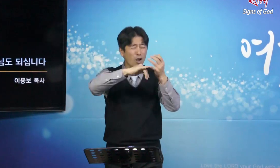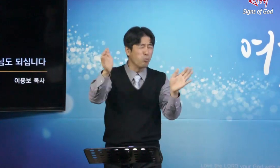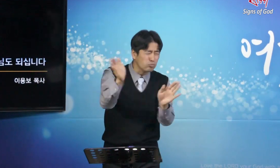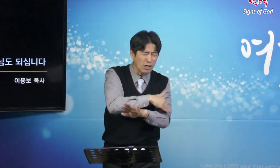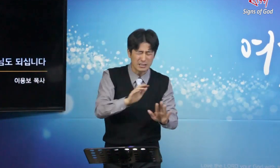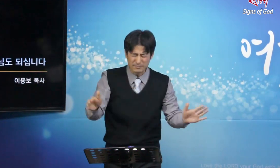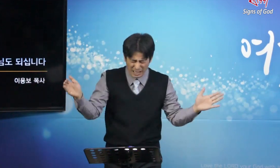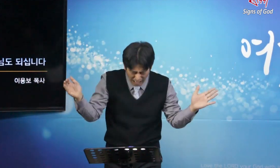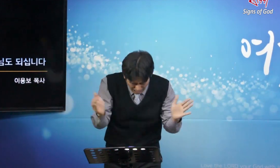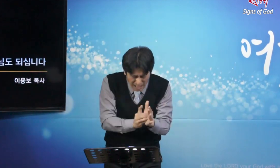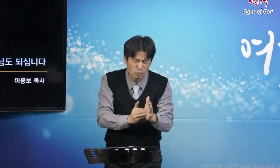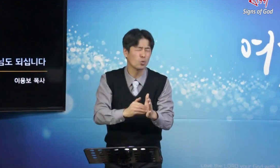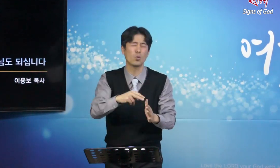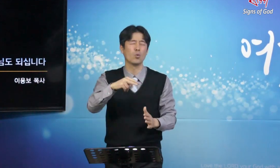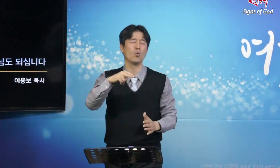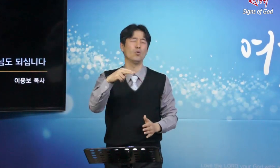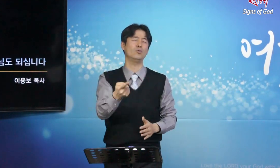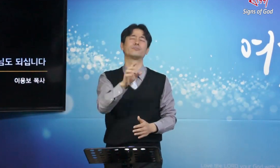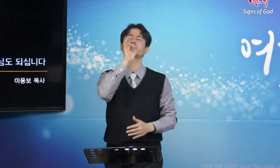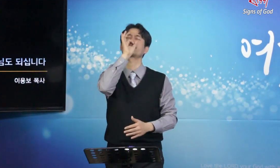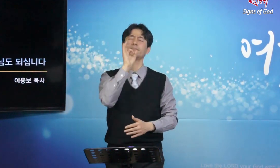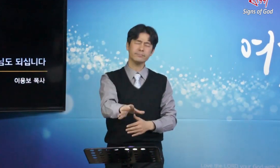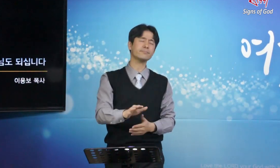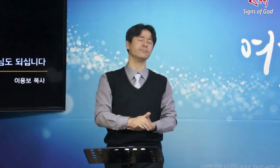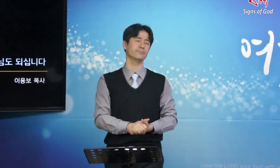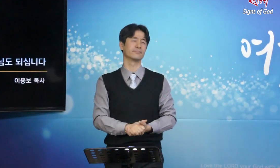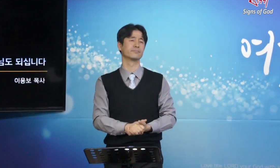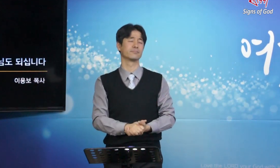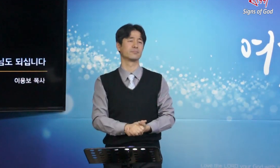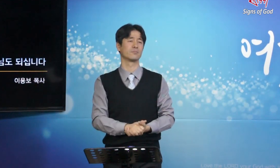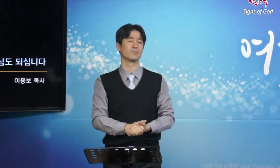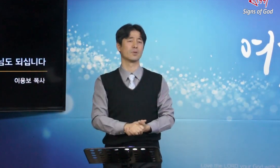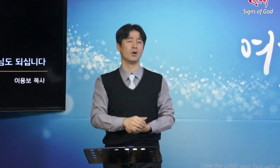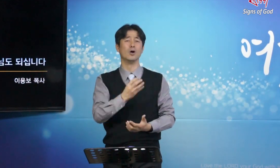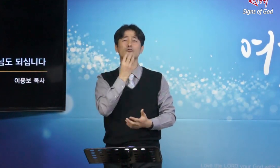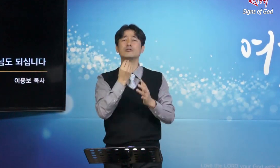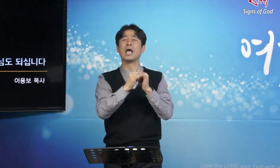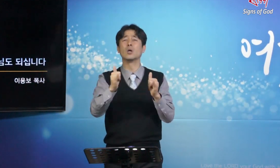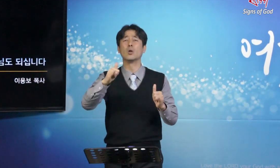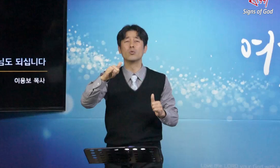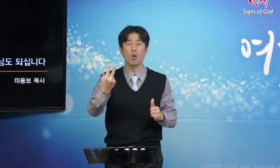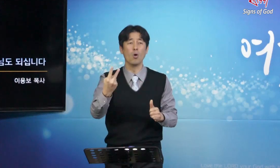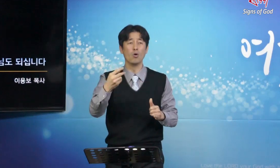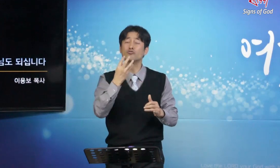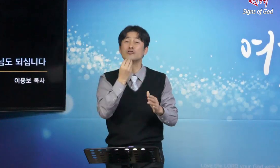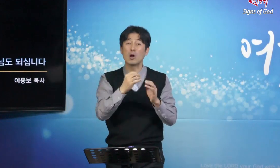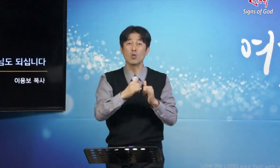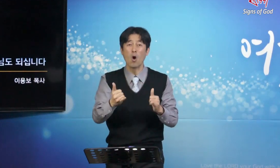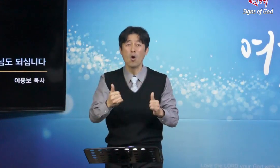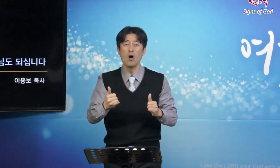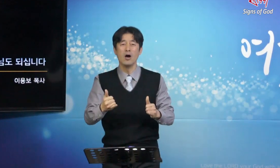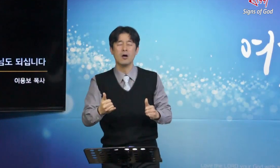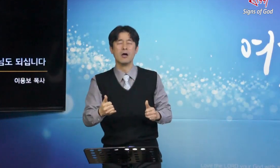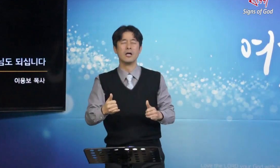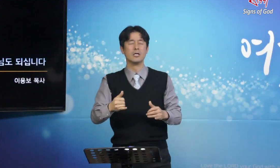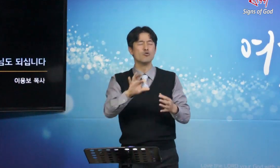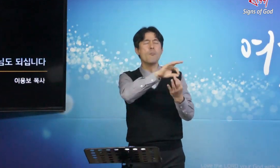아닙니다. 구약에서부터 지금까지 우리가 할 수 있는 것은 없습니다. 유대인들도